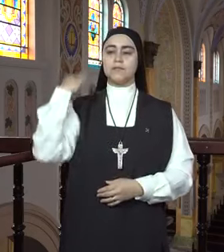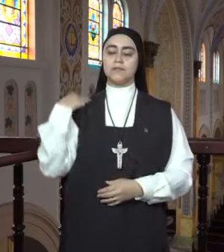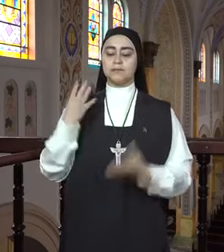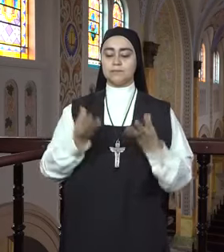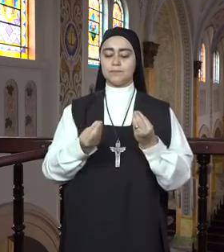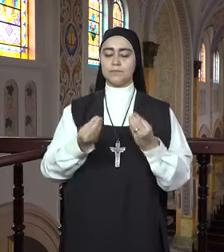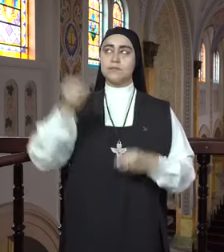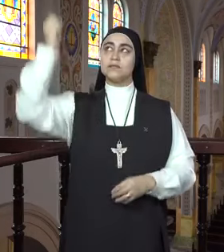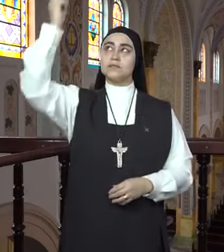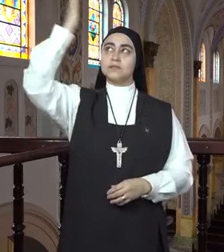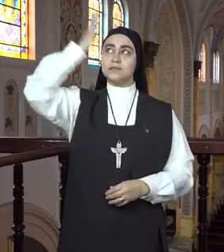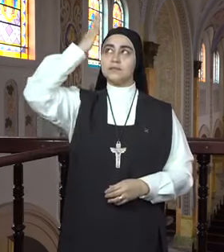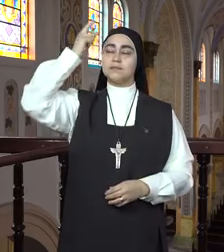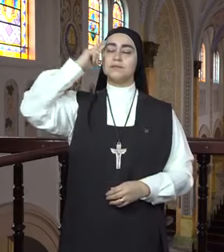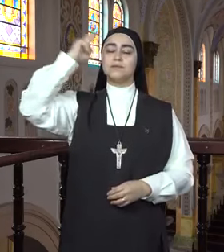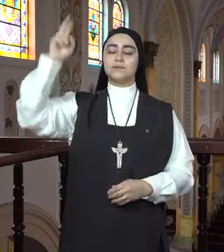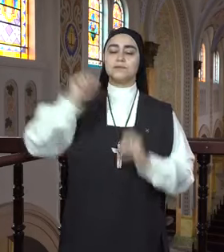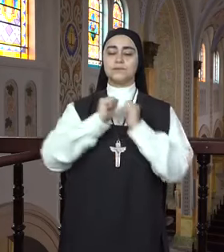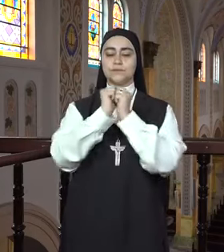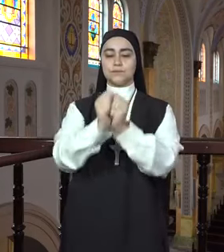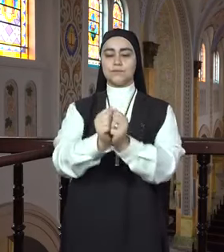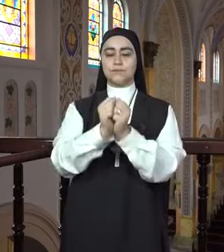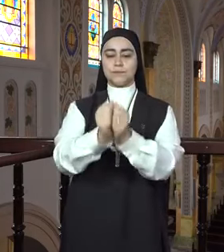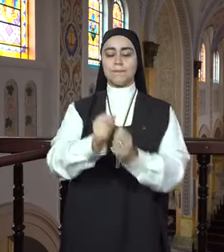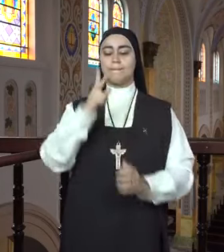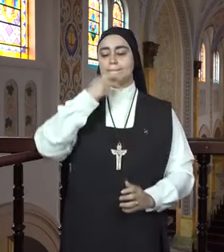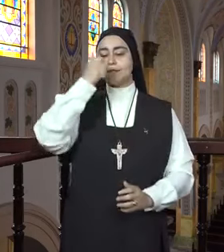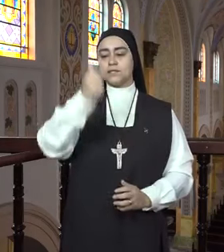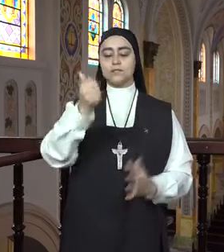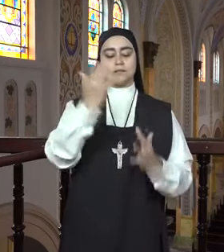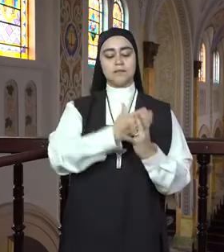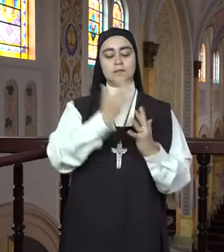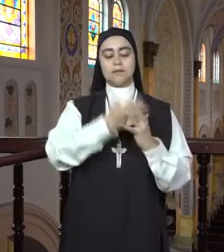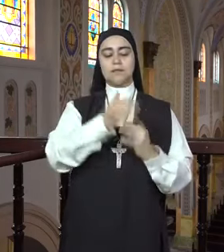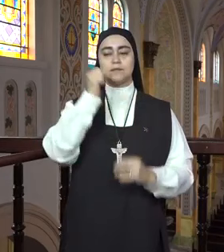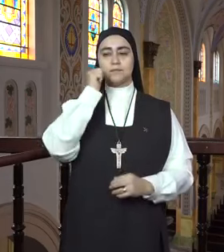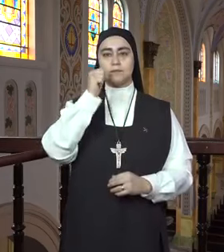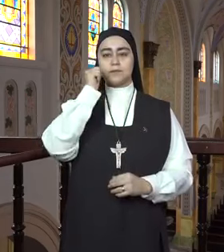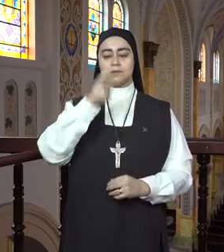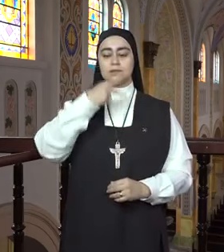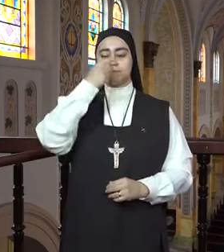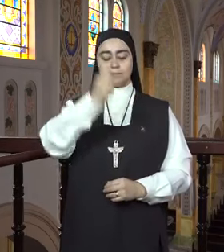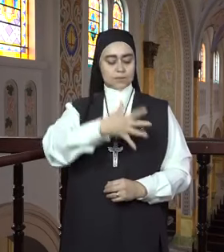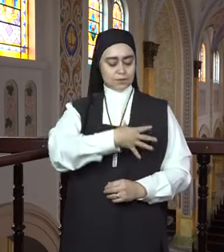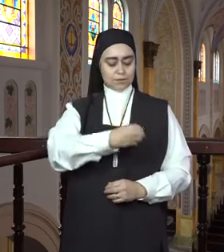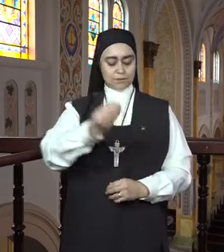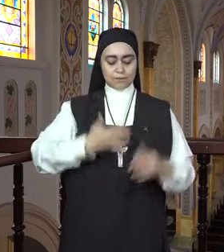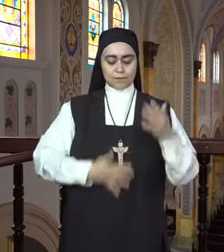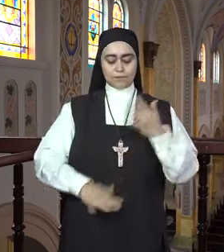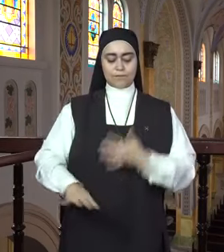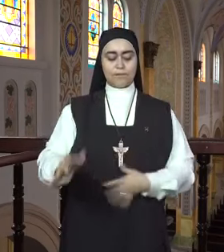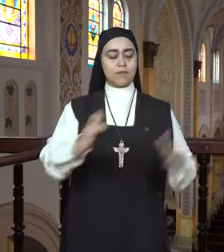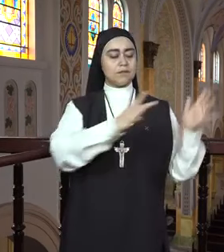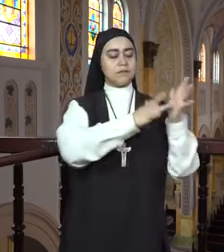Maria, cheia de graça, o Senhor é convosco. Bendita sois vós entre as mulheres, e bendito é o fruto do